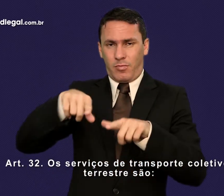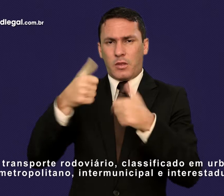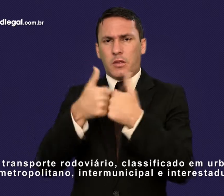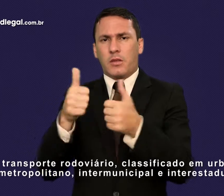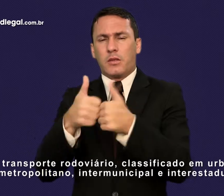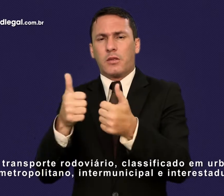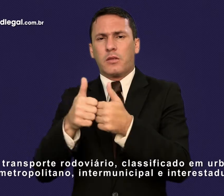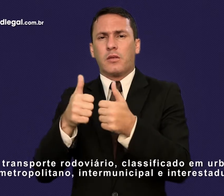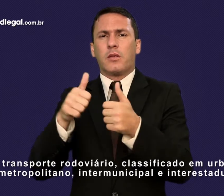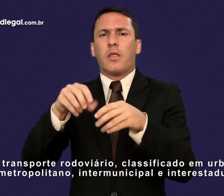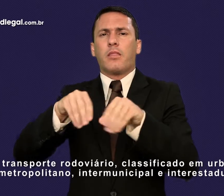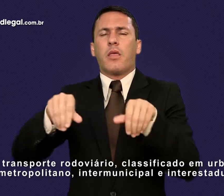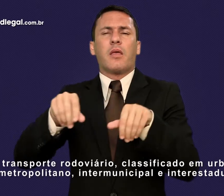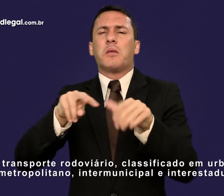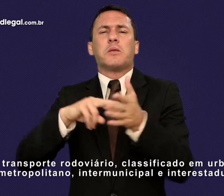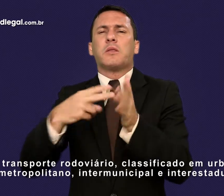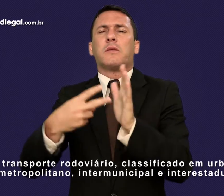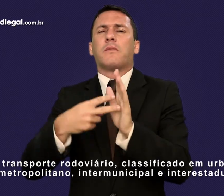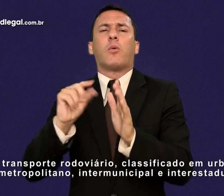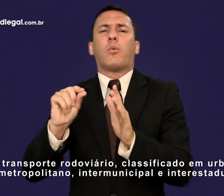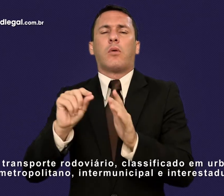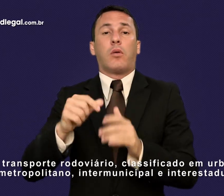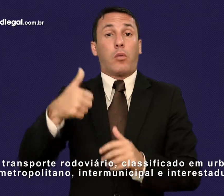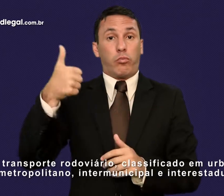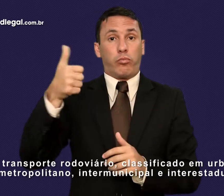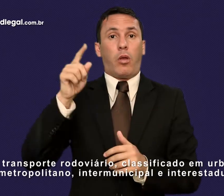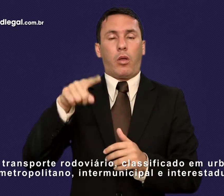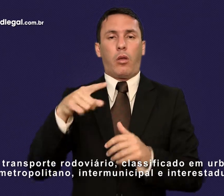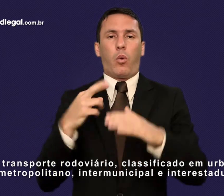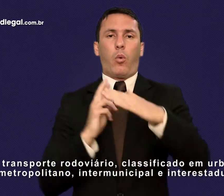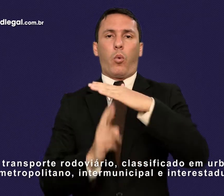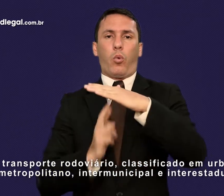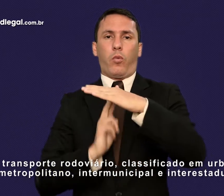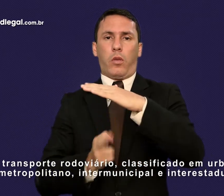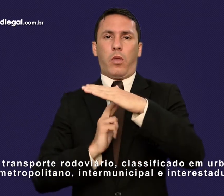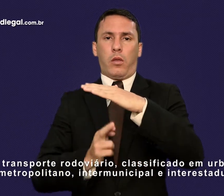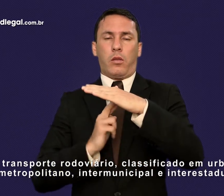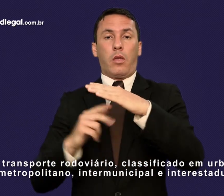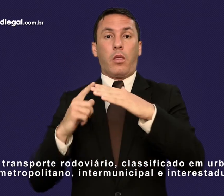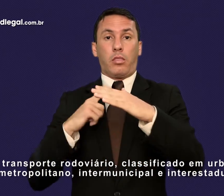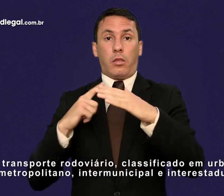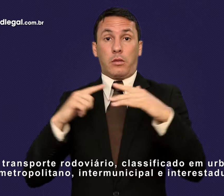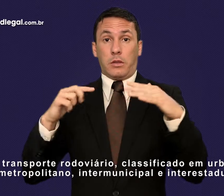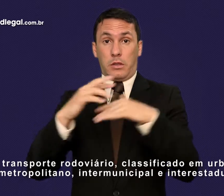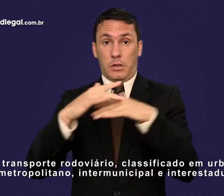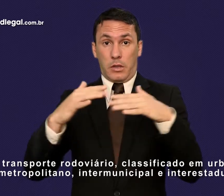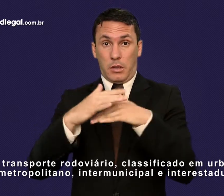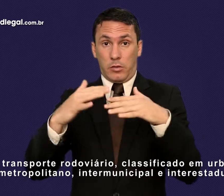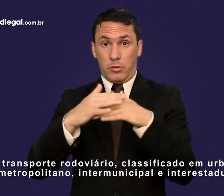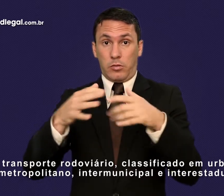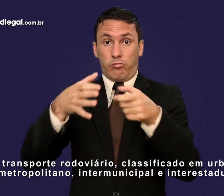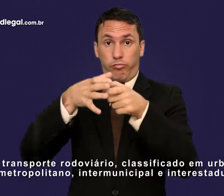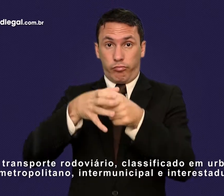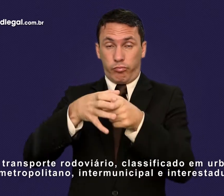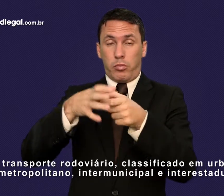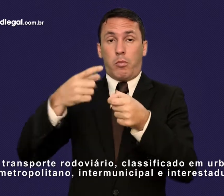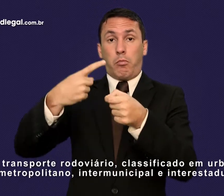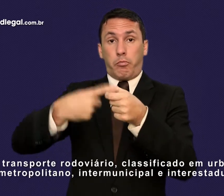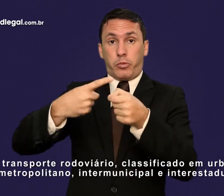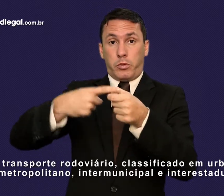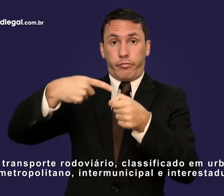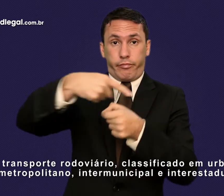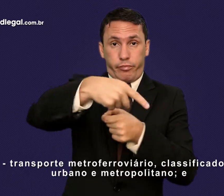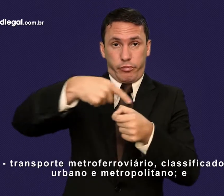são: inciso 1. Transporte rodoviário, classificado em urbano, metropolitano, intermunicipal